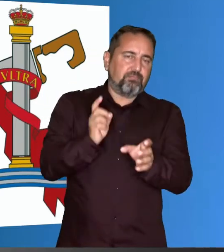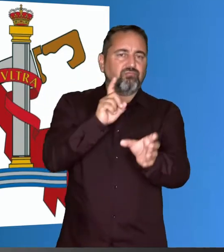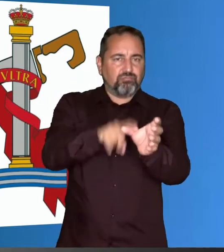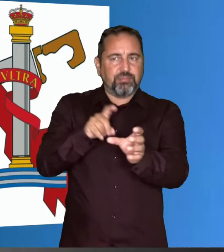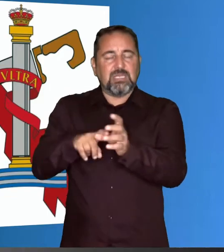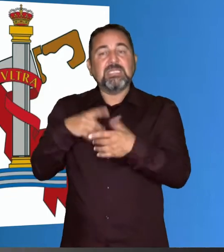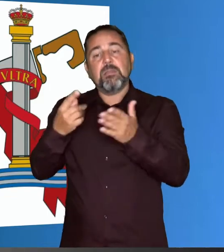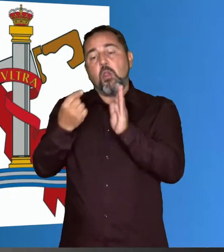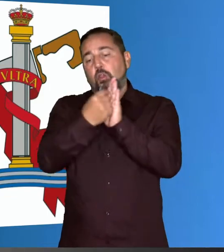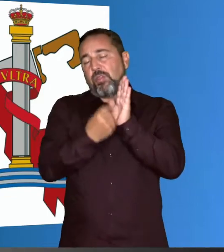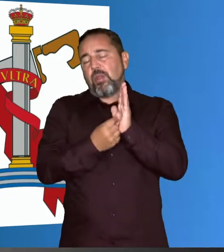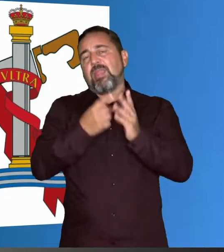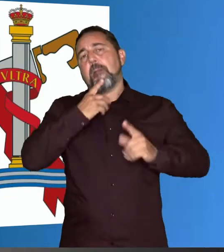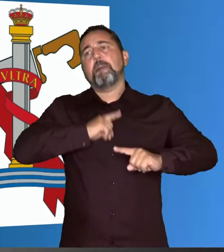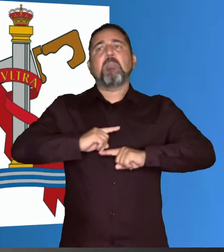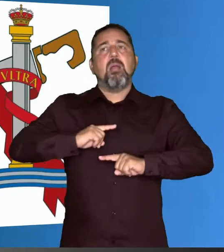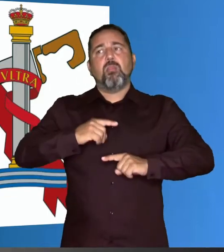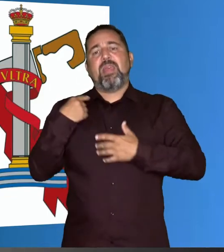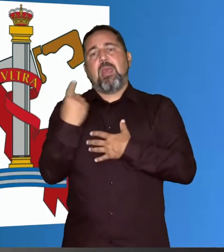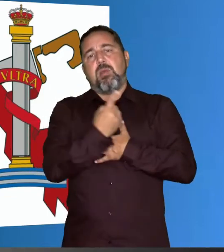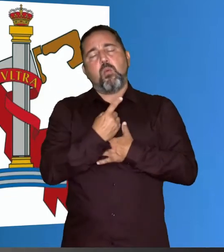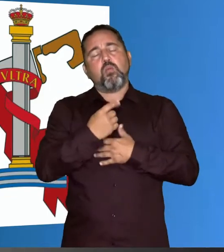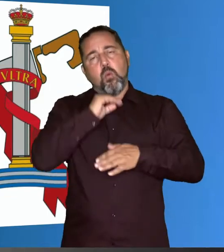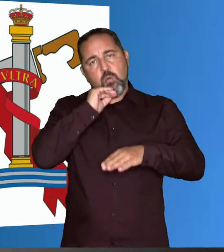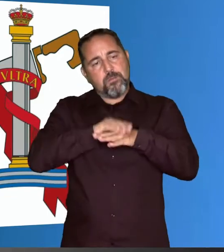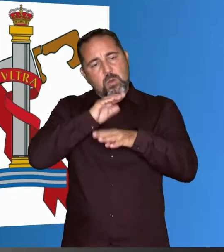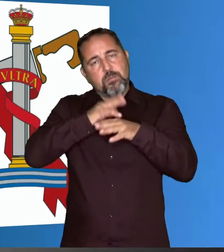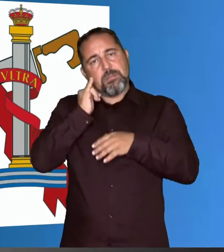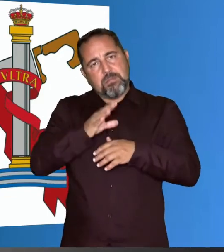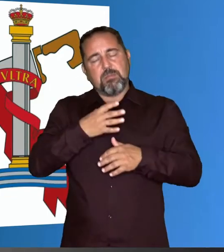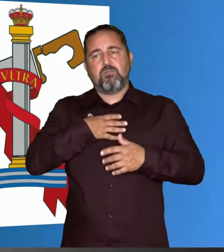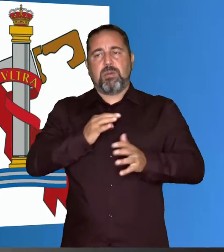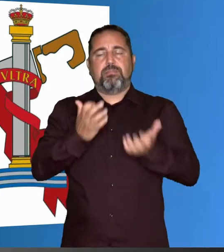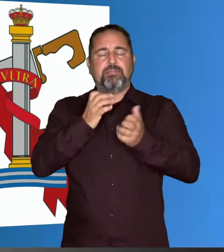hayan cumplido las condiciones de embarque y mando para cada uno de ellos.